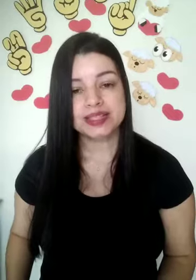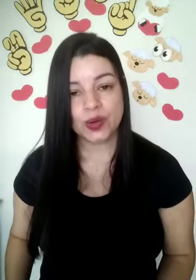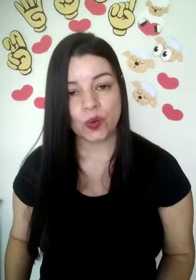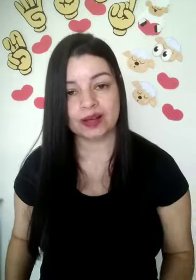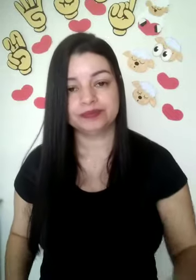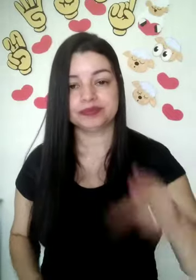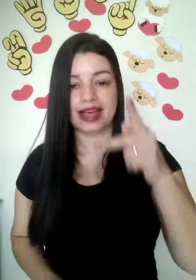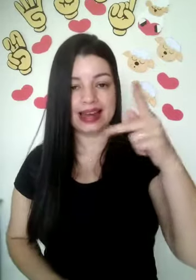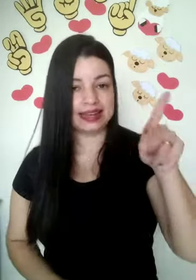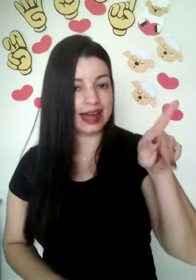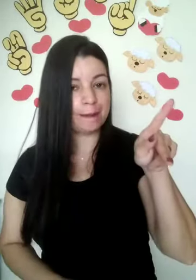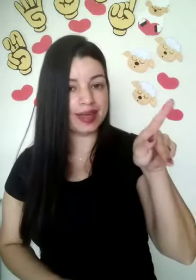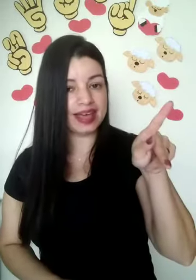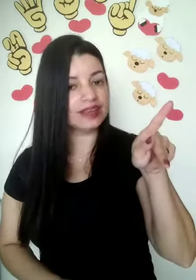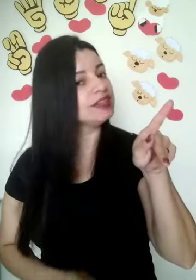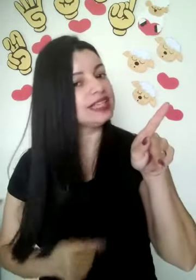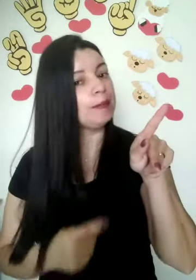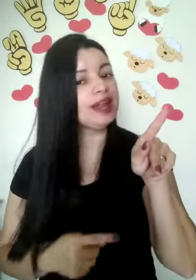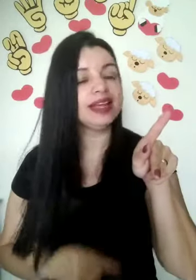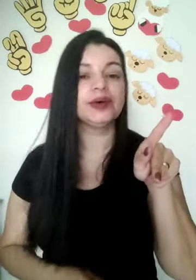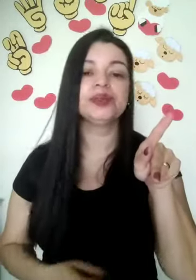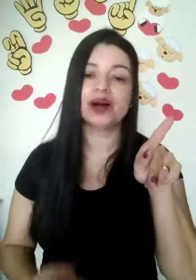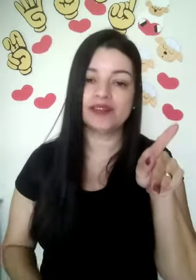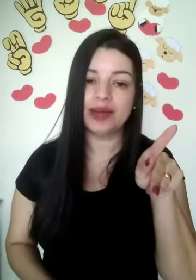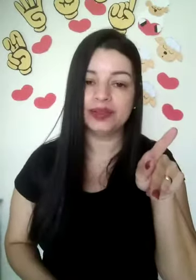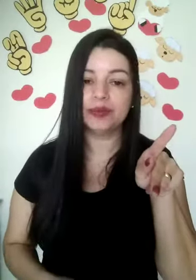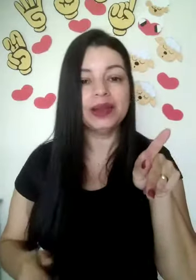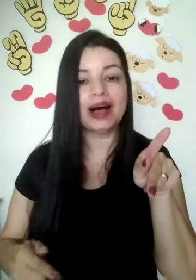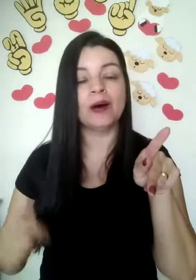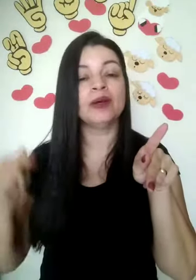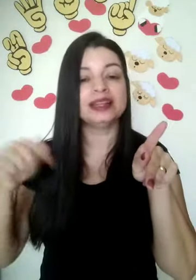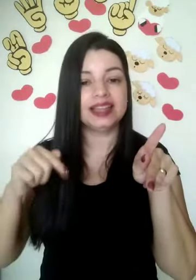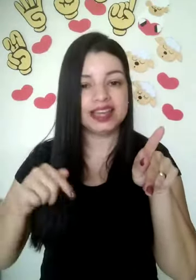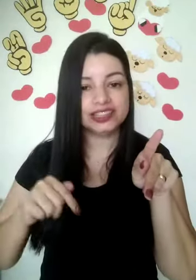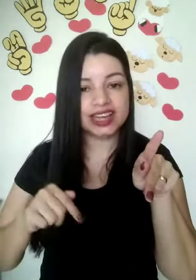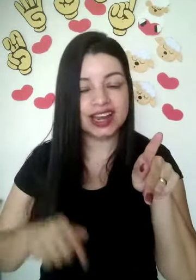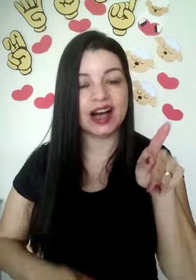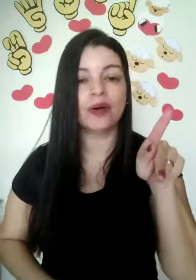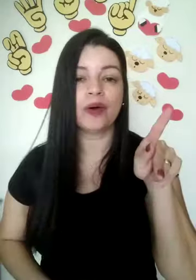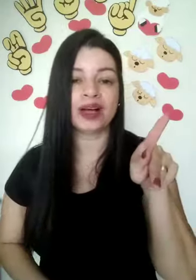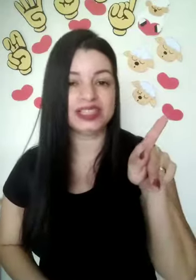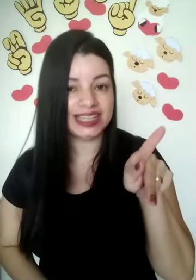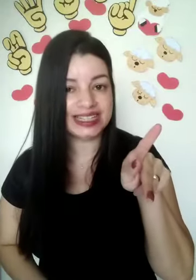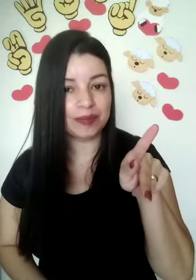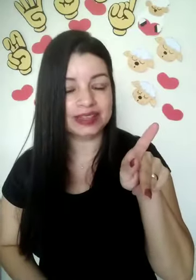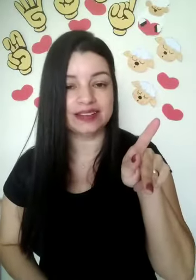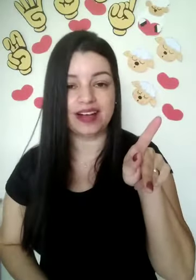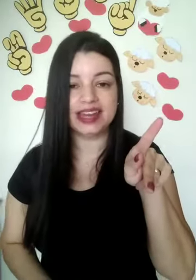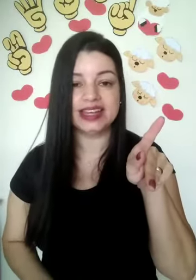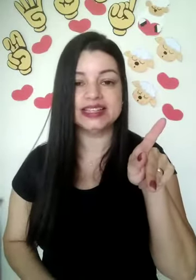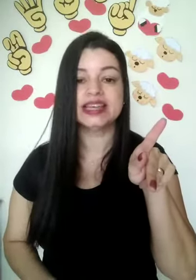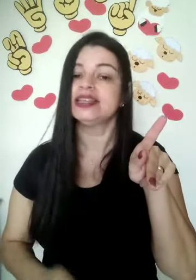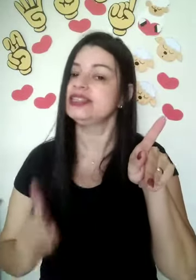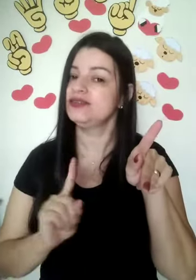Pessoa, a letra P que você aprendeu no alfabeto manual deste canal com a Tia Samanta Farias. Se